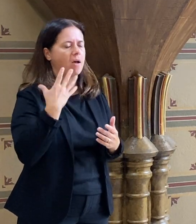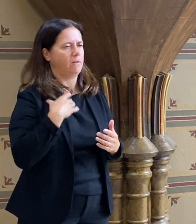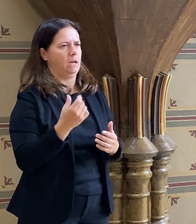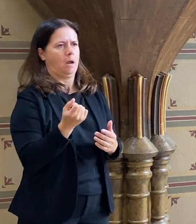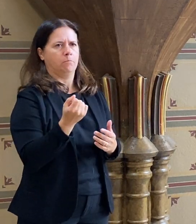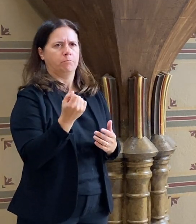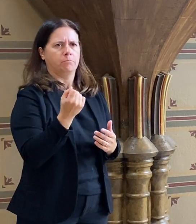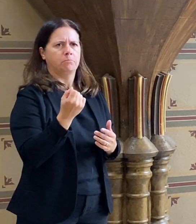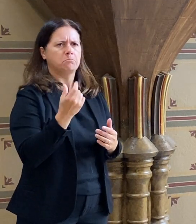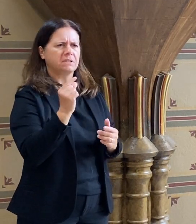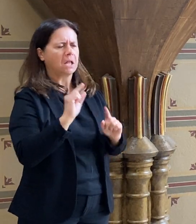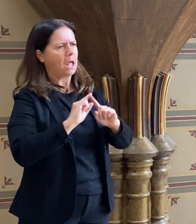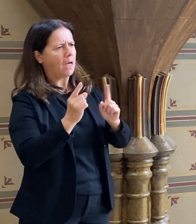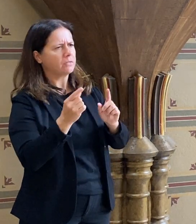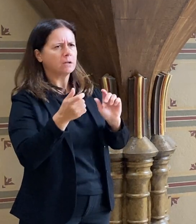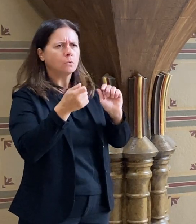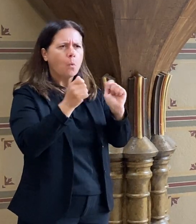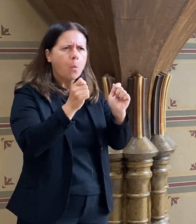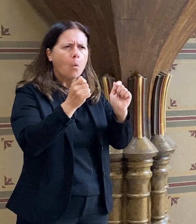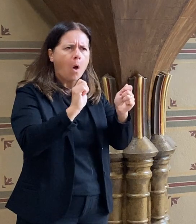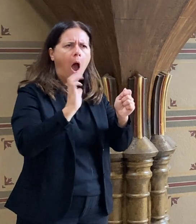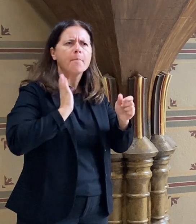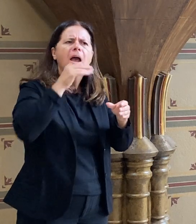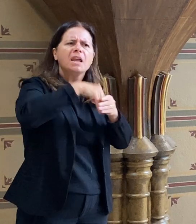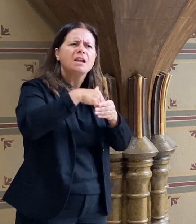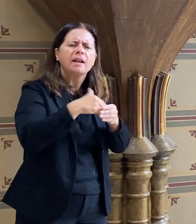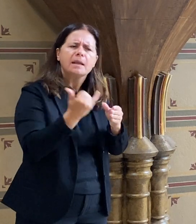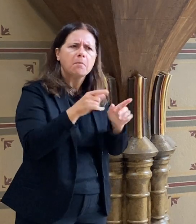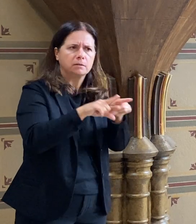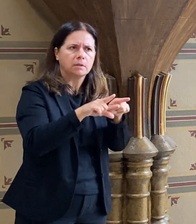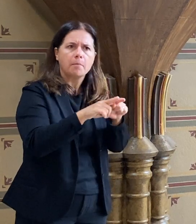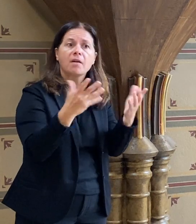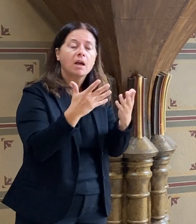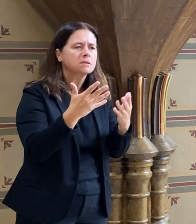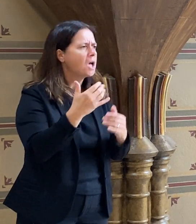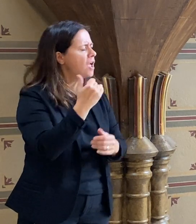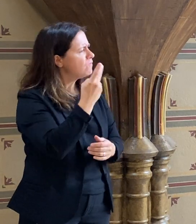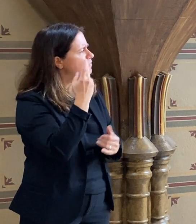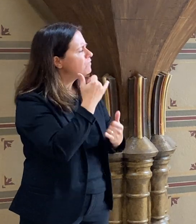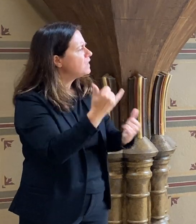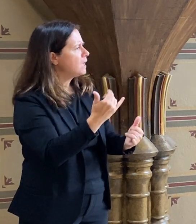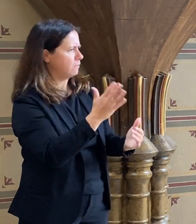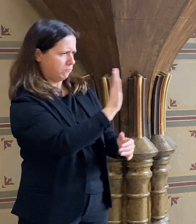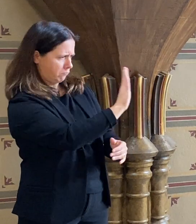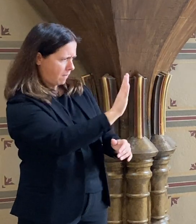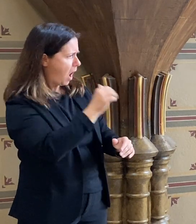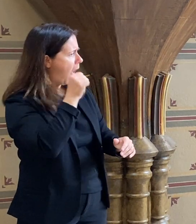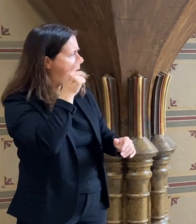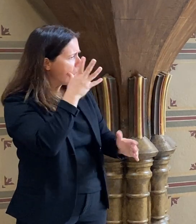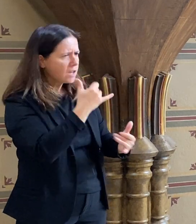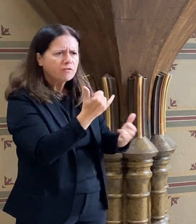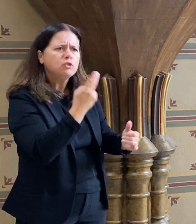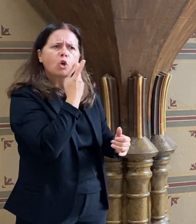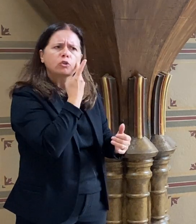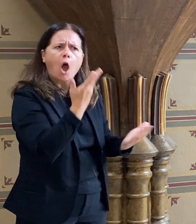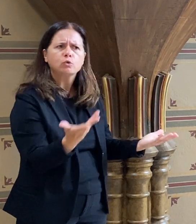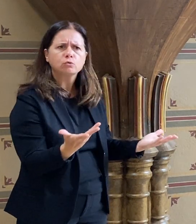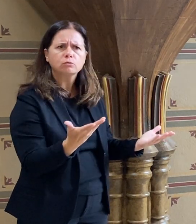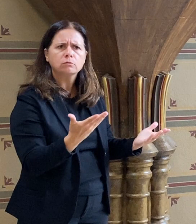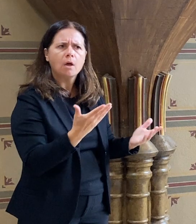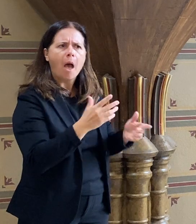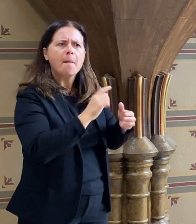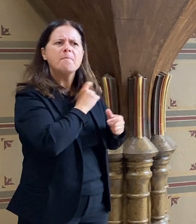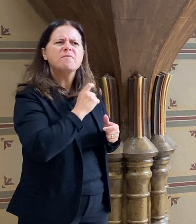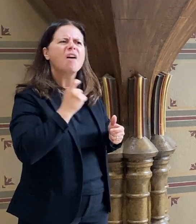ein wenig anders, aber im Kern lautet sie: Wie schaut denn der Alltag von euch als Pfarrer